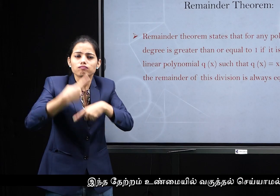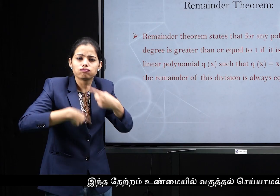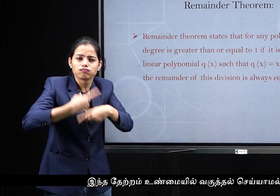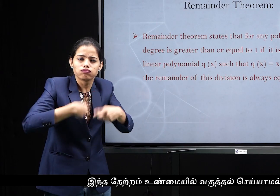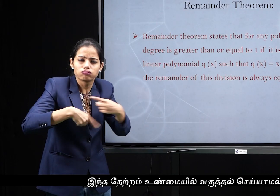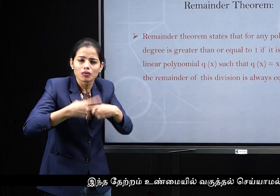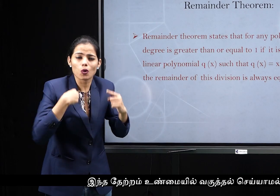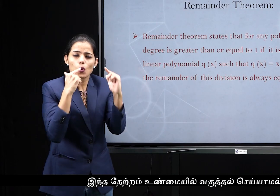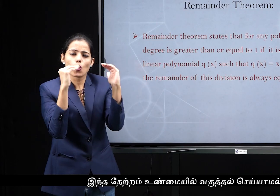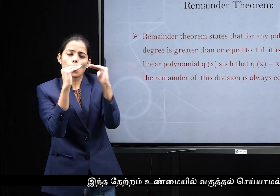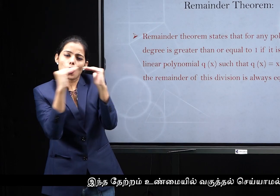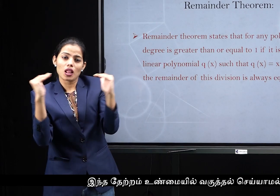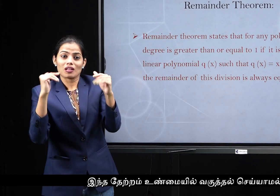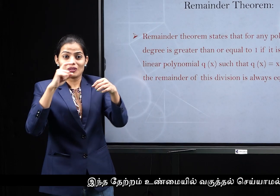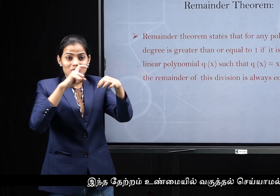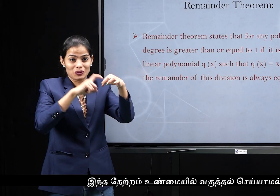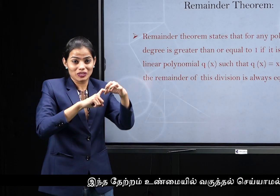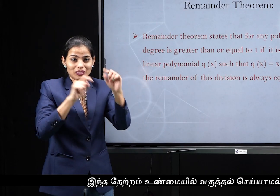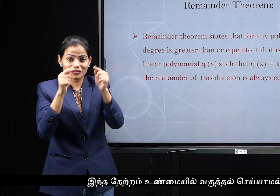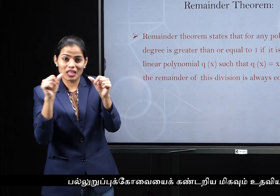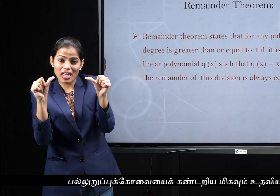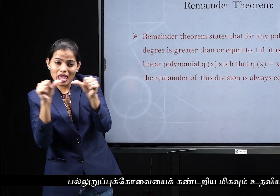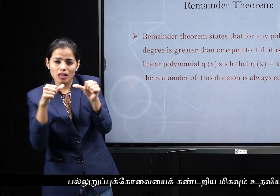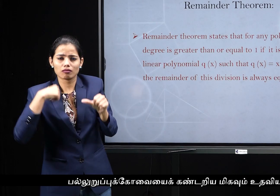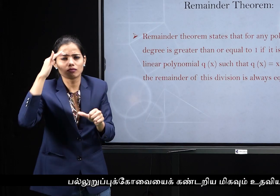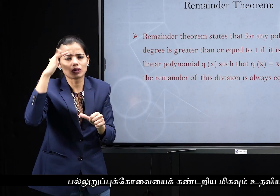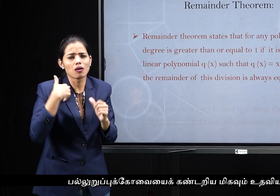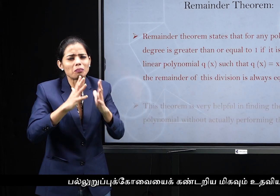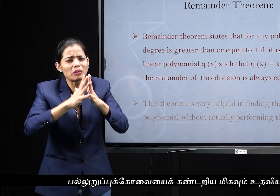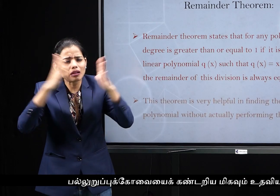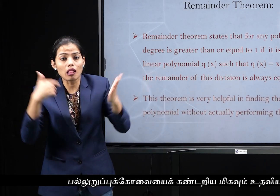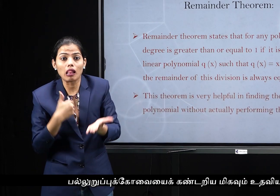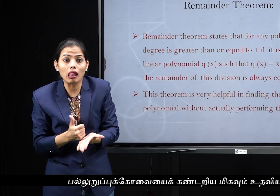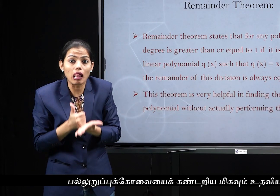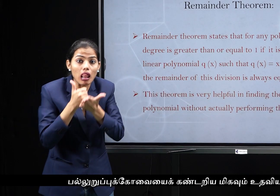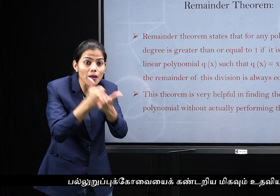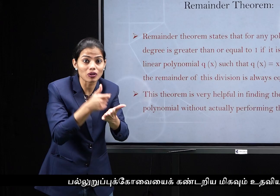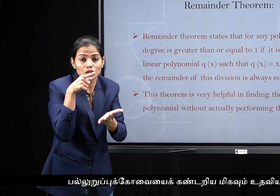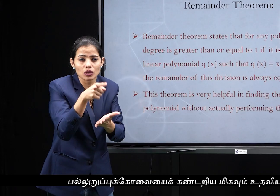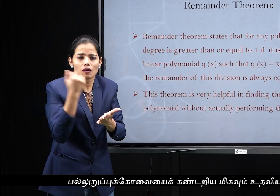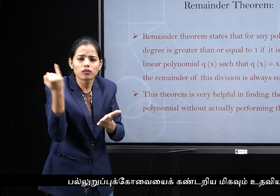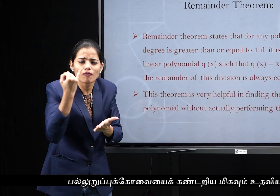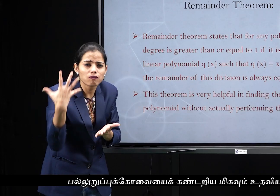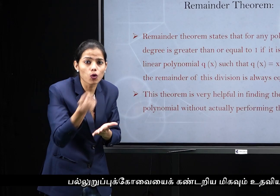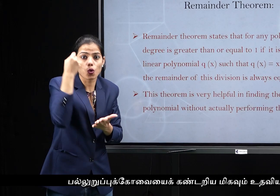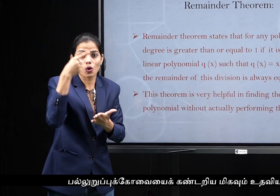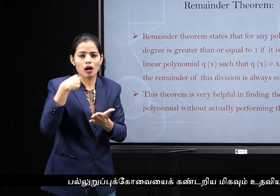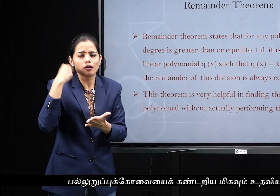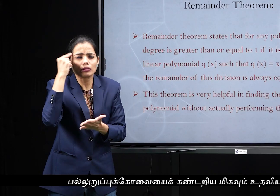இந்த தேற்றம் உண்மையில் வகுத்தல் செய்யாமல் எஞ்சிய பல்லுறுப்புக்கோவையை கண்டறிய மிகவும் உதவியாக இருக்கும்.